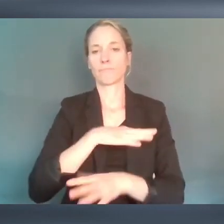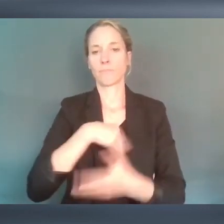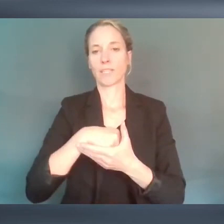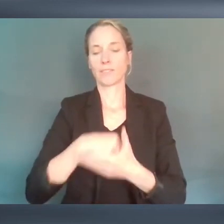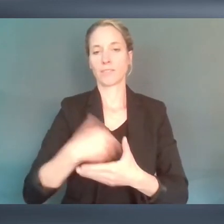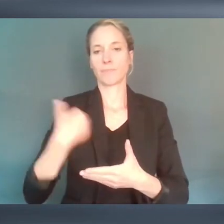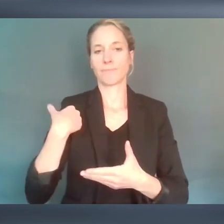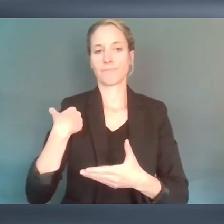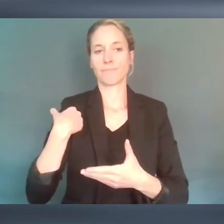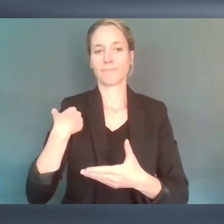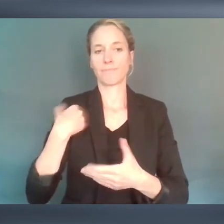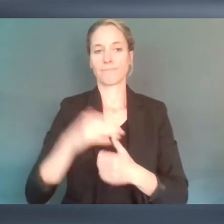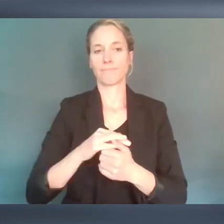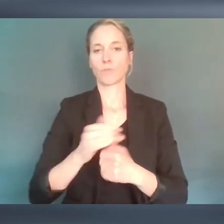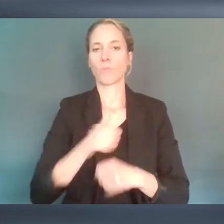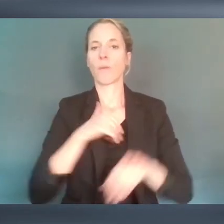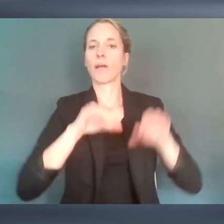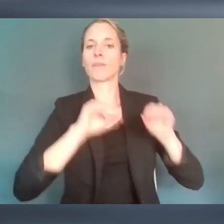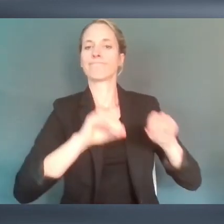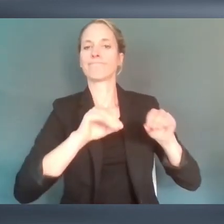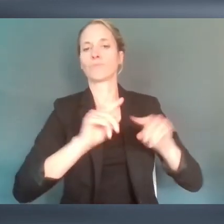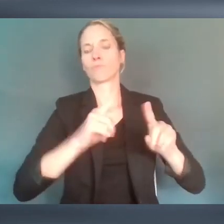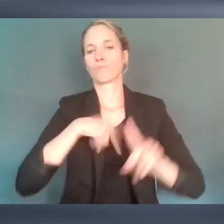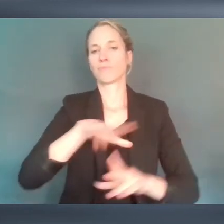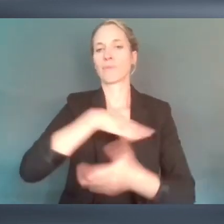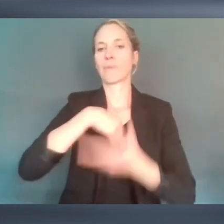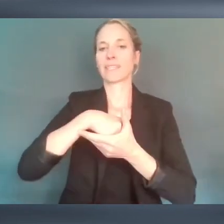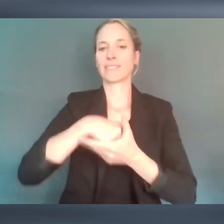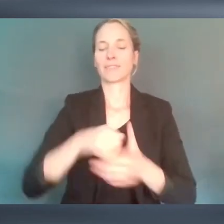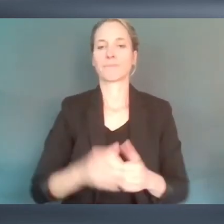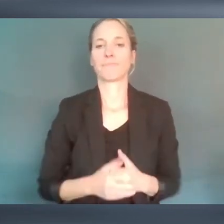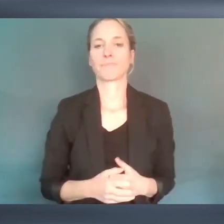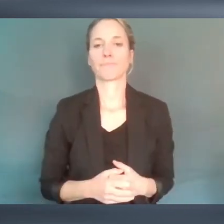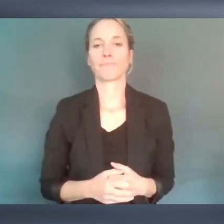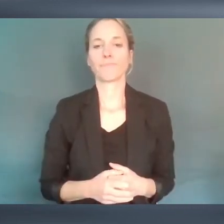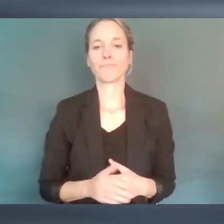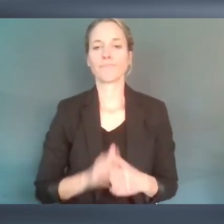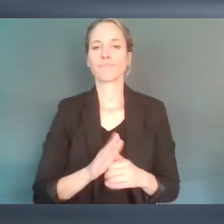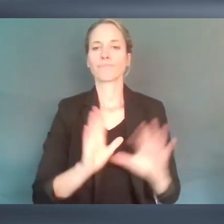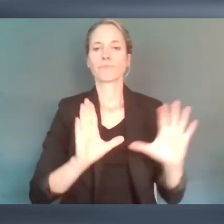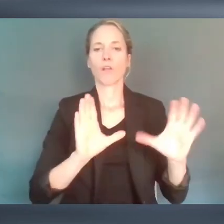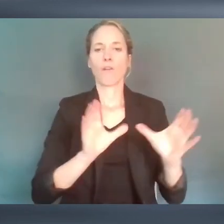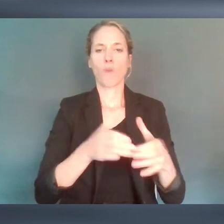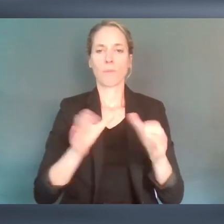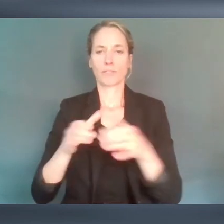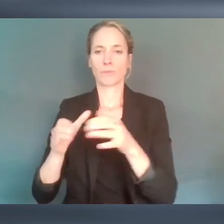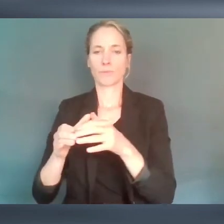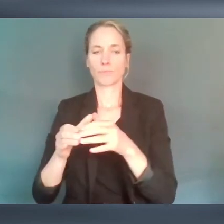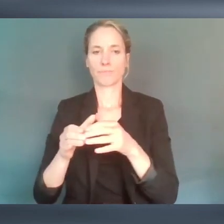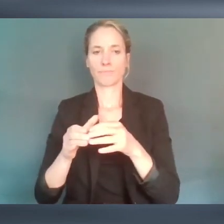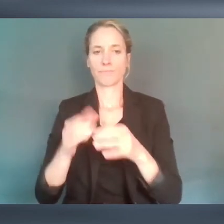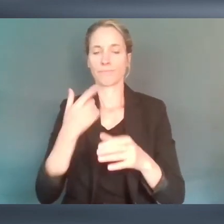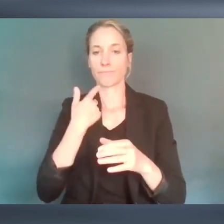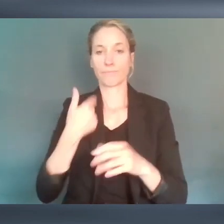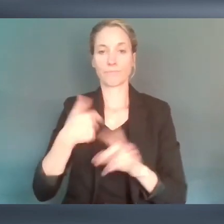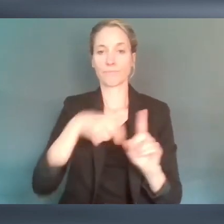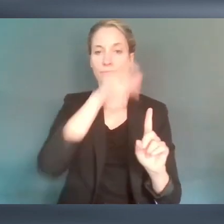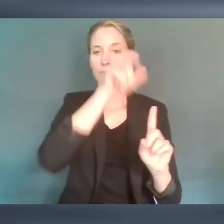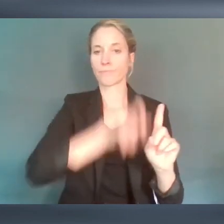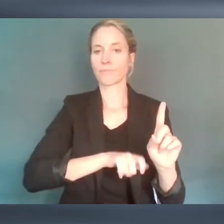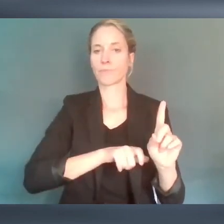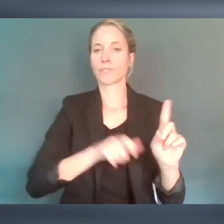pas donné. La caractéristique aussi de ces formations, c'est que c'est des personnes en situation de handicap qui